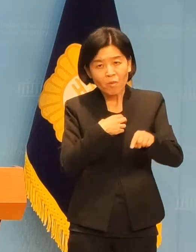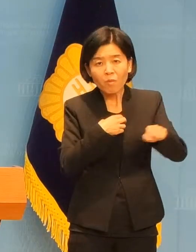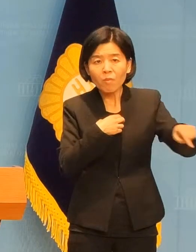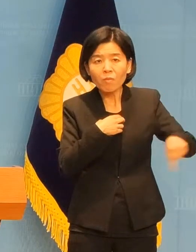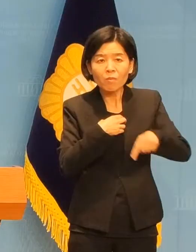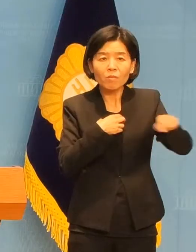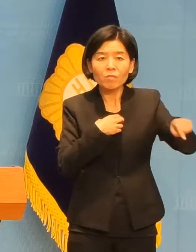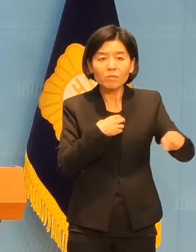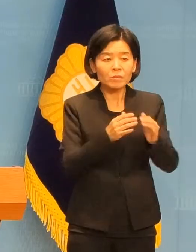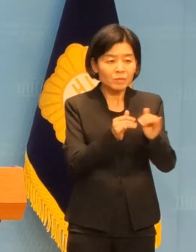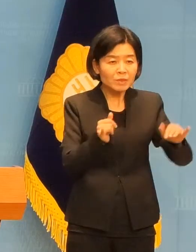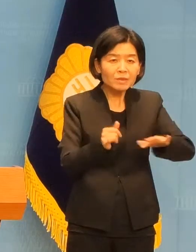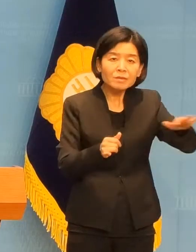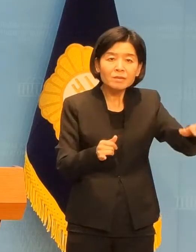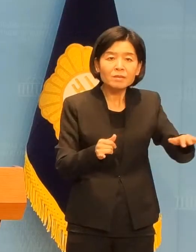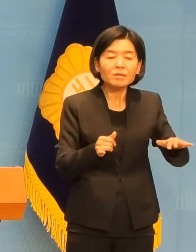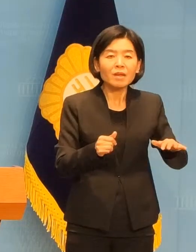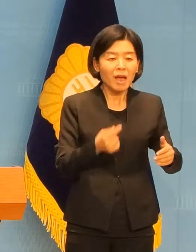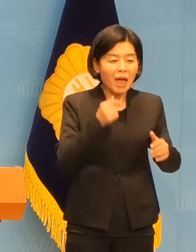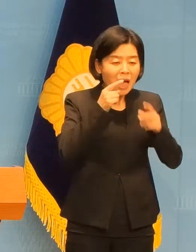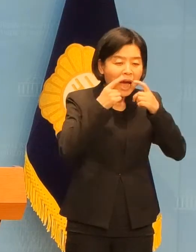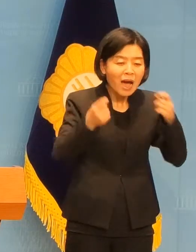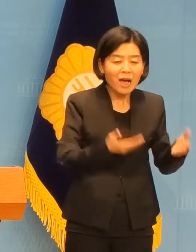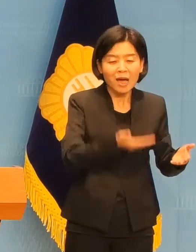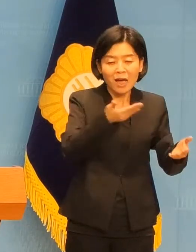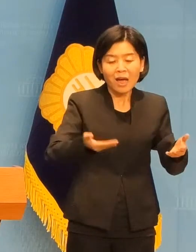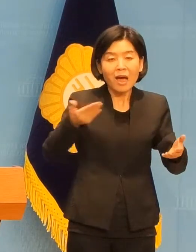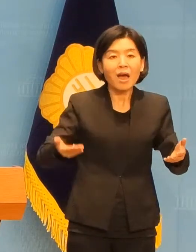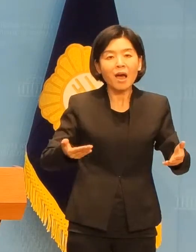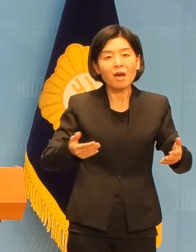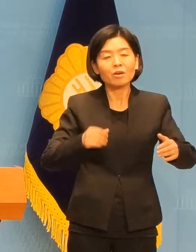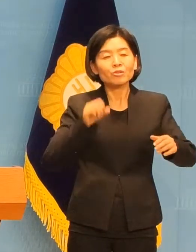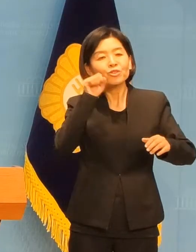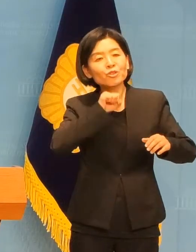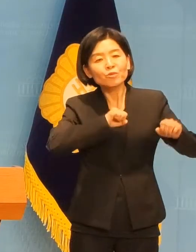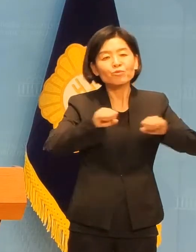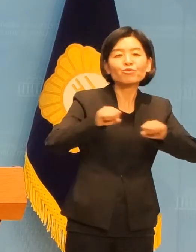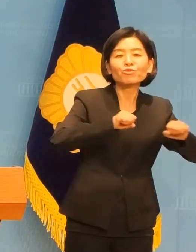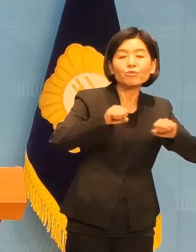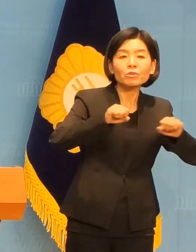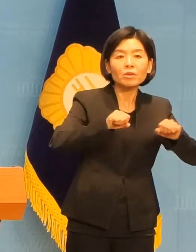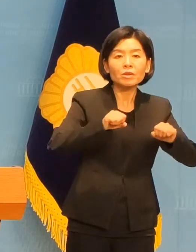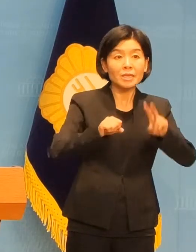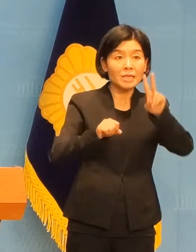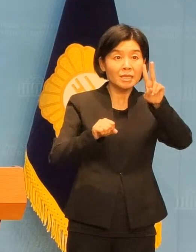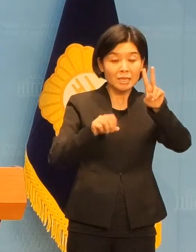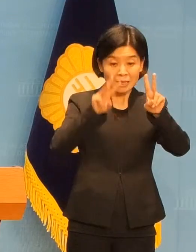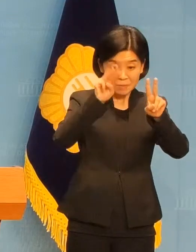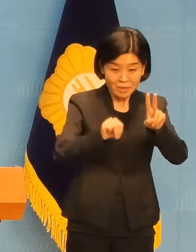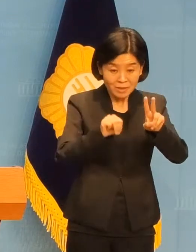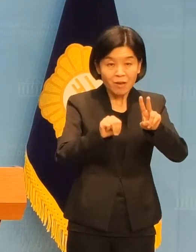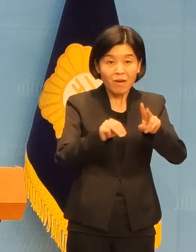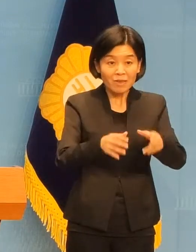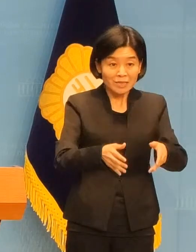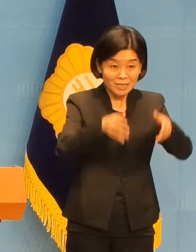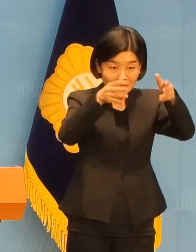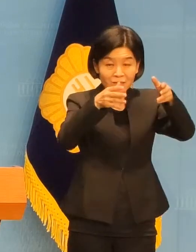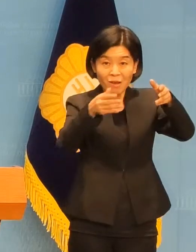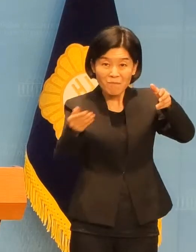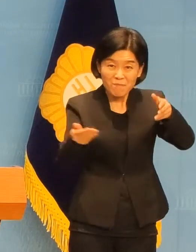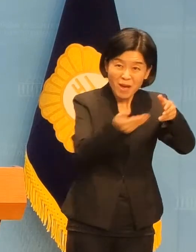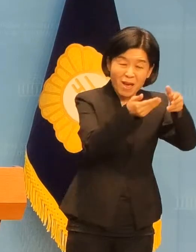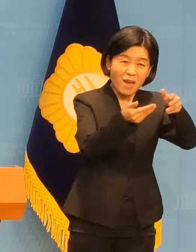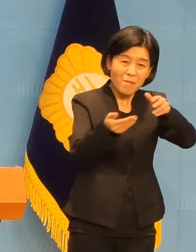시민들이 수상 레저 활동을 하는 한강에 2m짜리 철제 시설물을 넘어뜨리는 사고를 일으키는